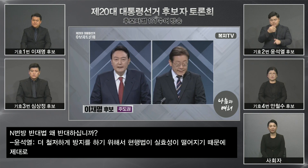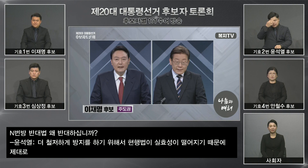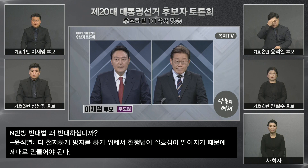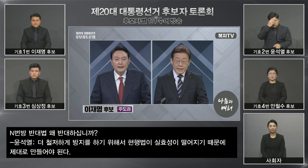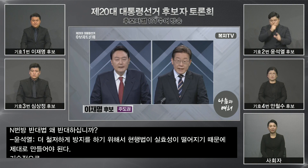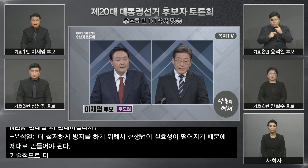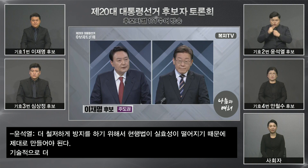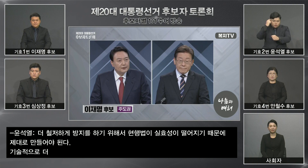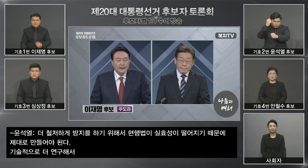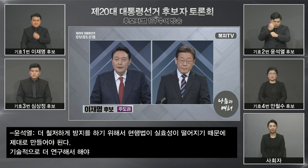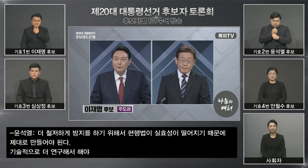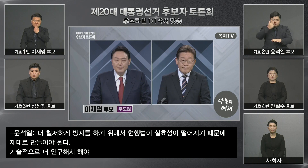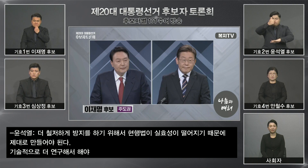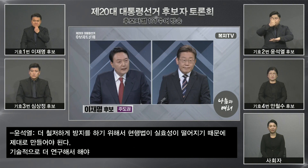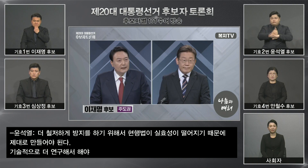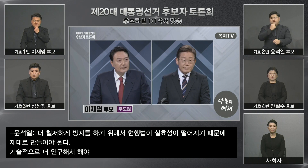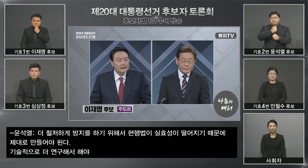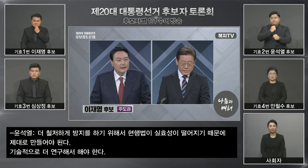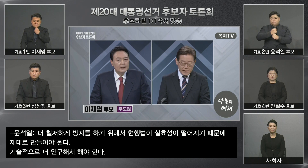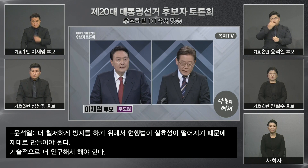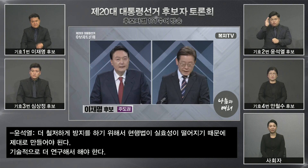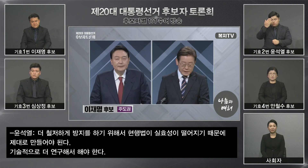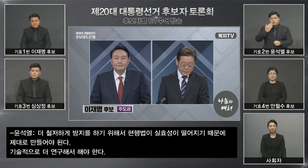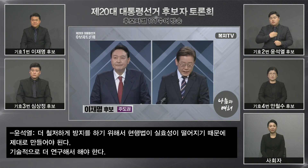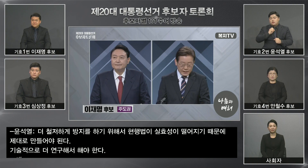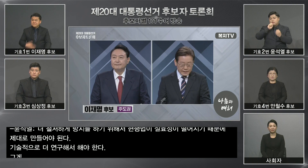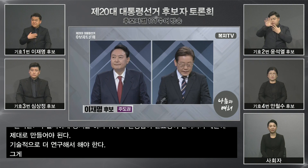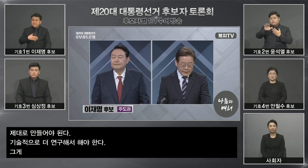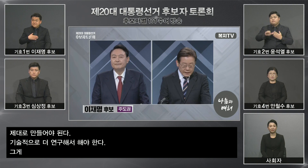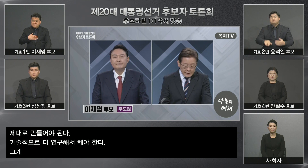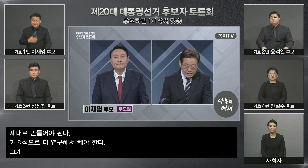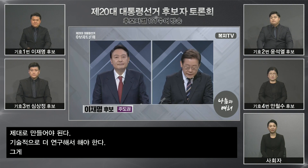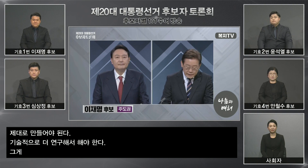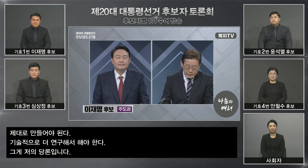해야 된다. 네. 그게 저희 당론입니다. 네, 알겠습니다.